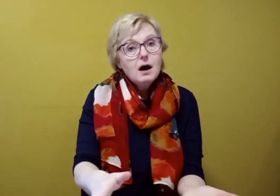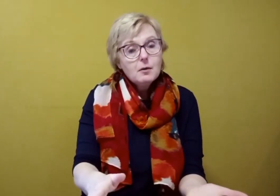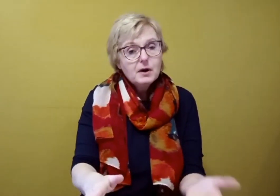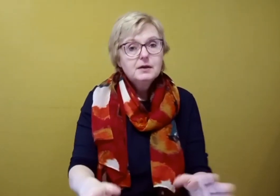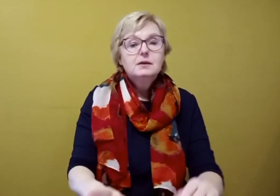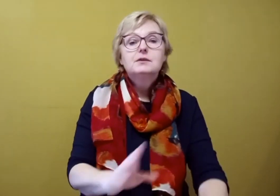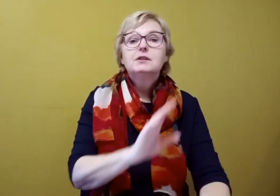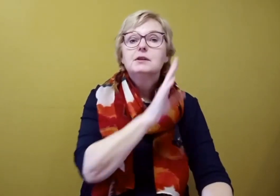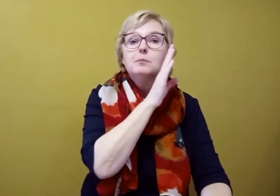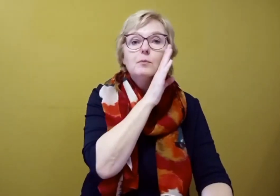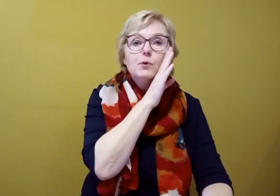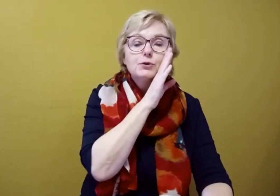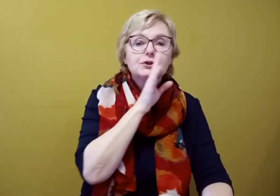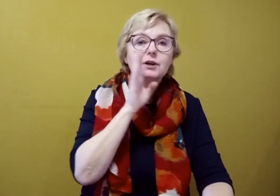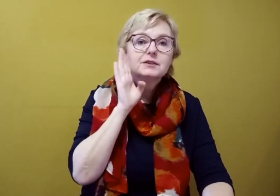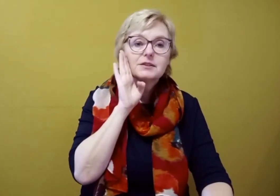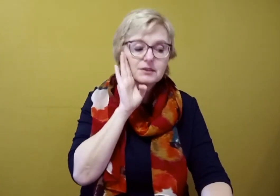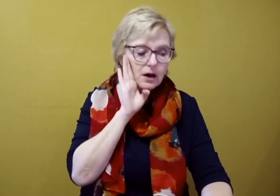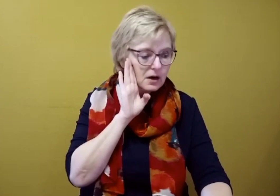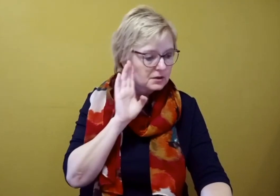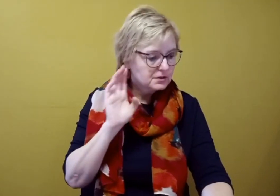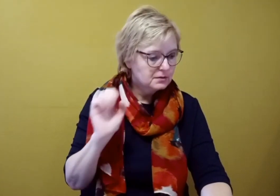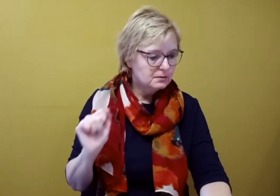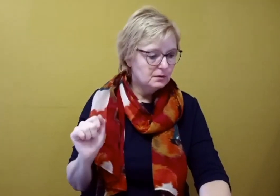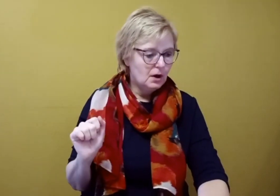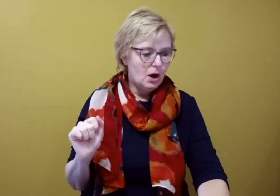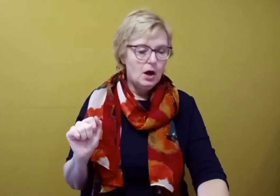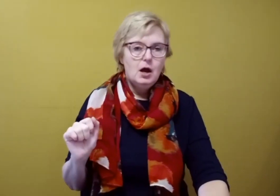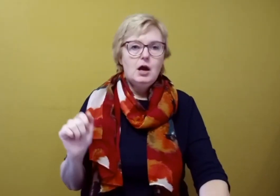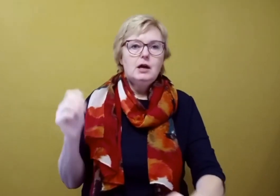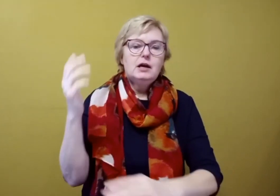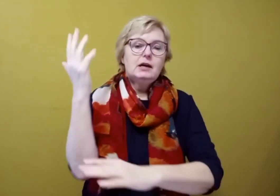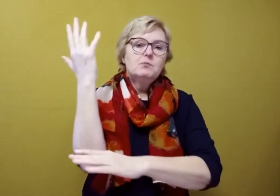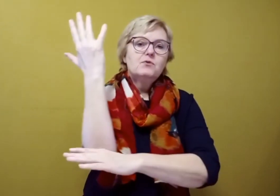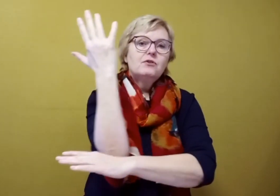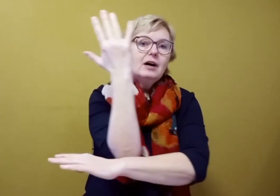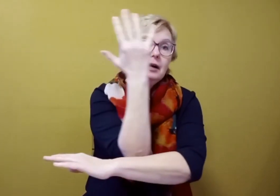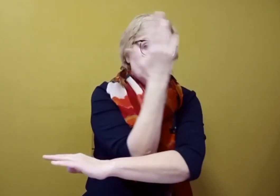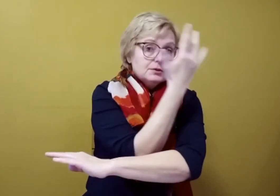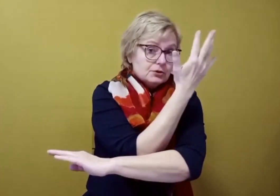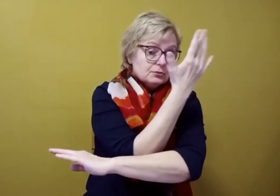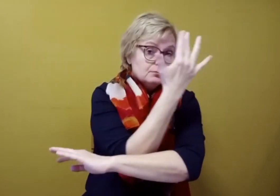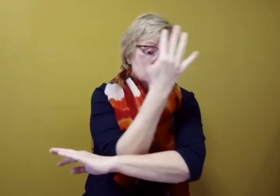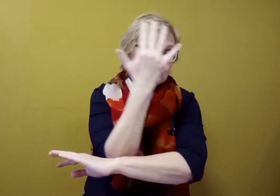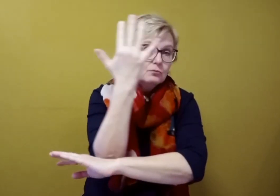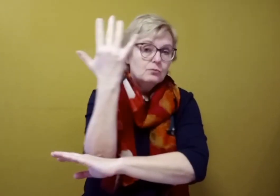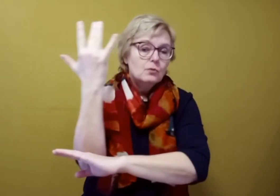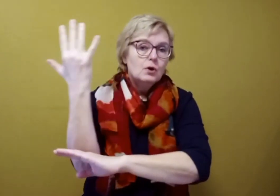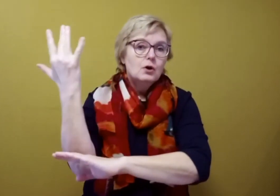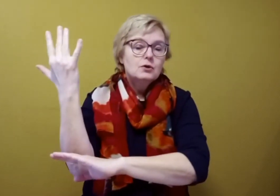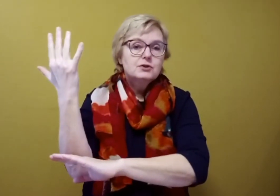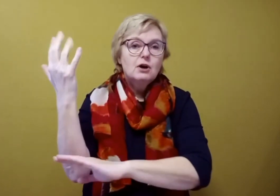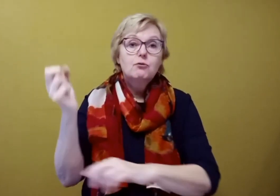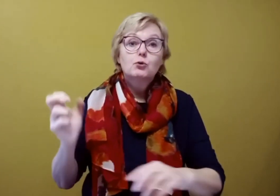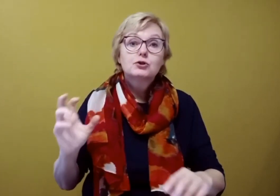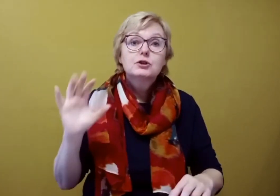Aber die Mutter, die sagt, im Wald, da wohnt